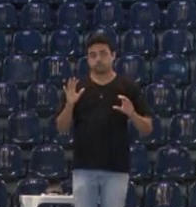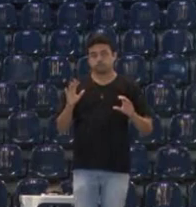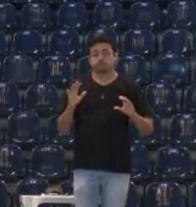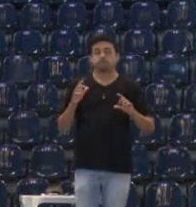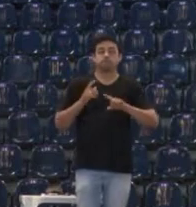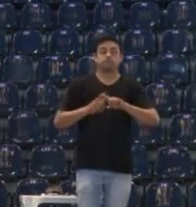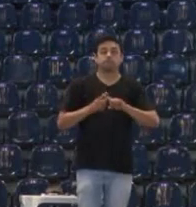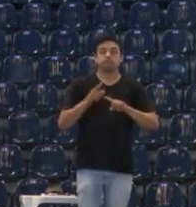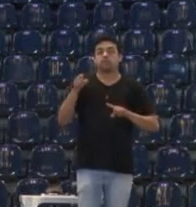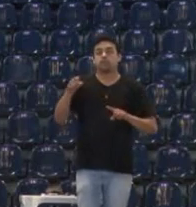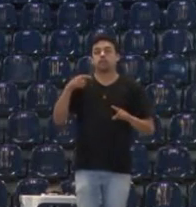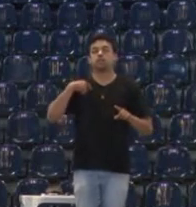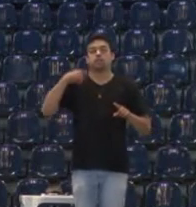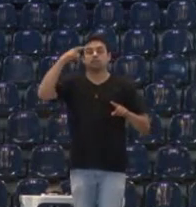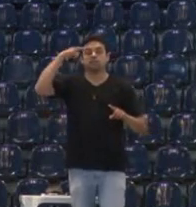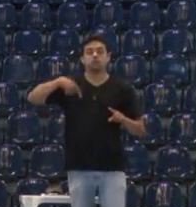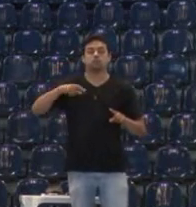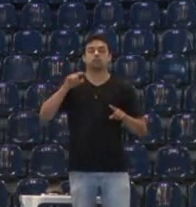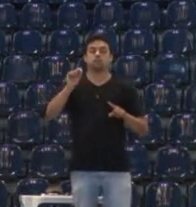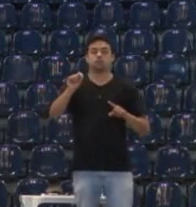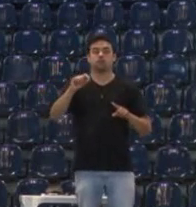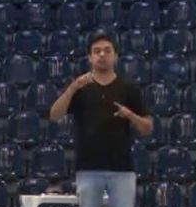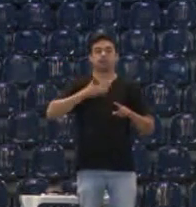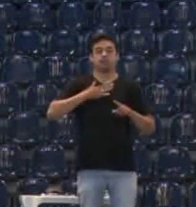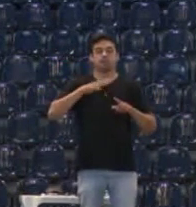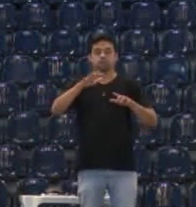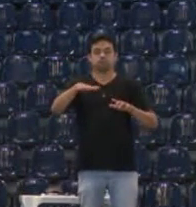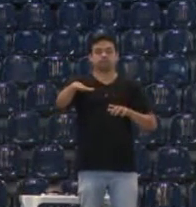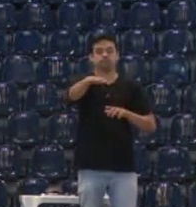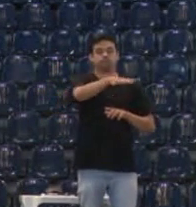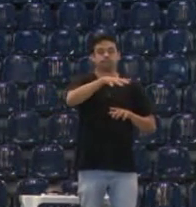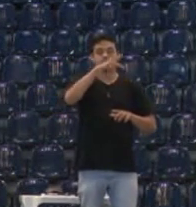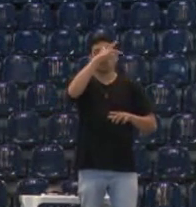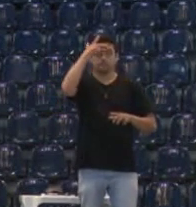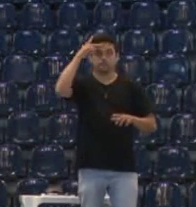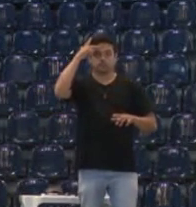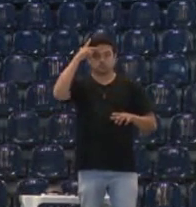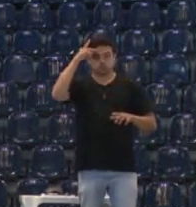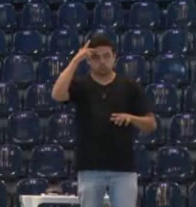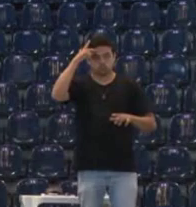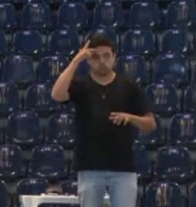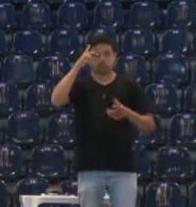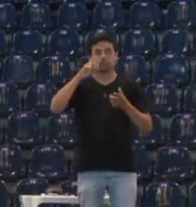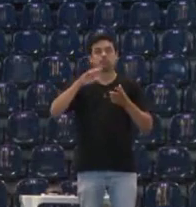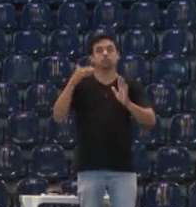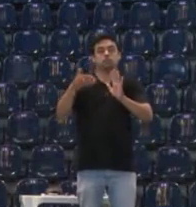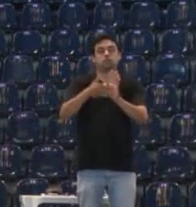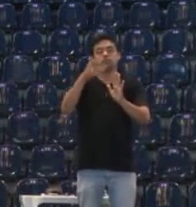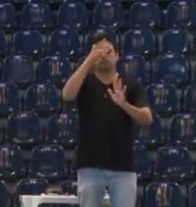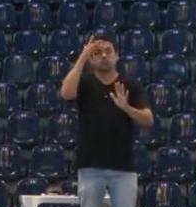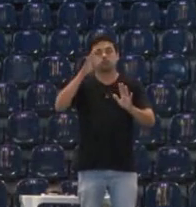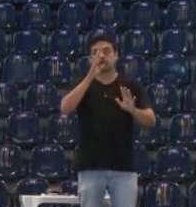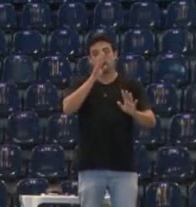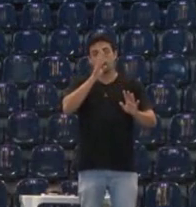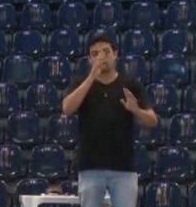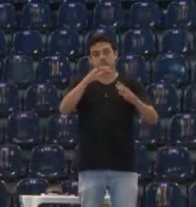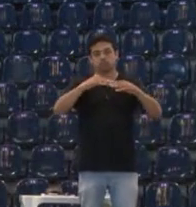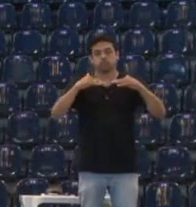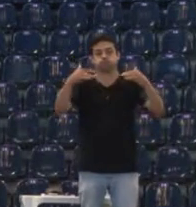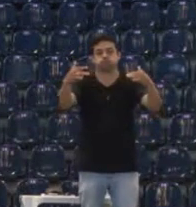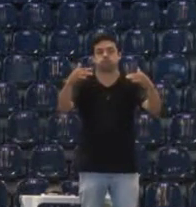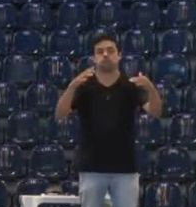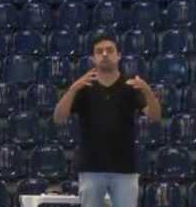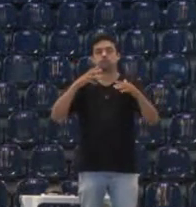ele não levou em consideração o seu público a sua audiência que iria